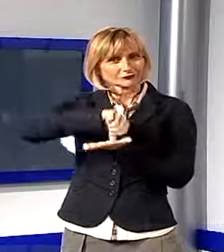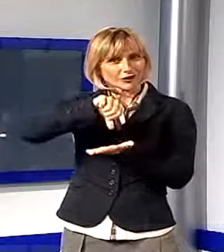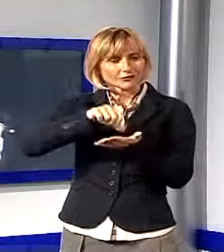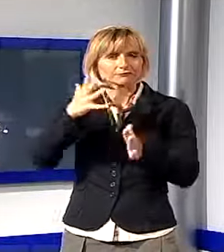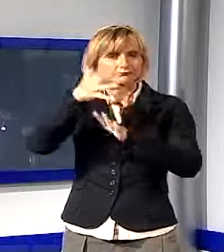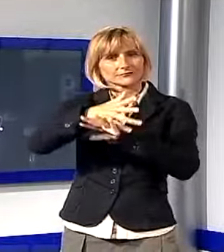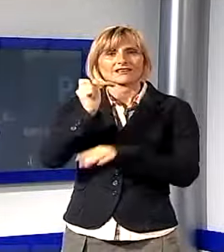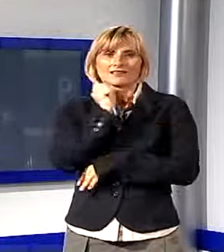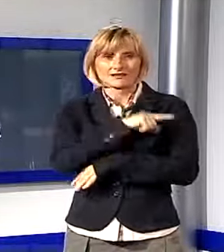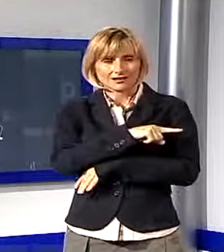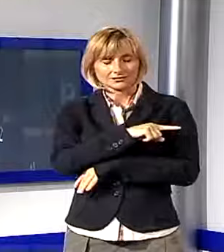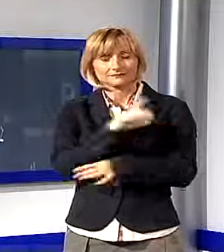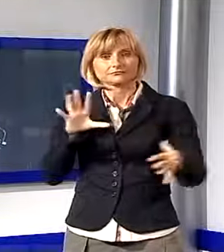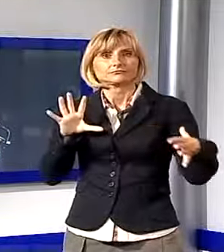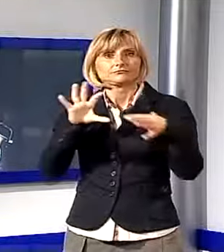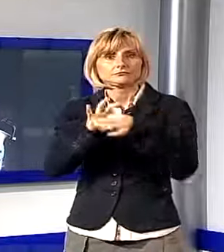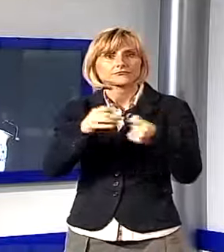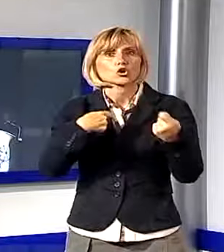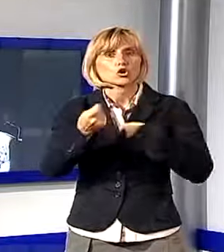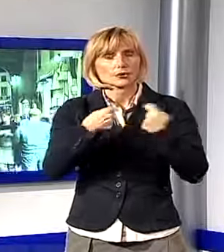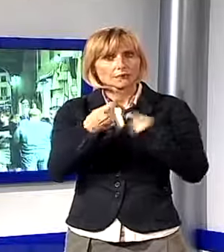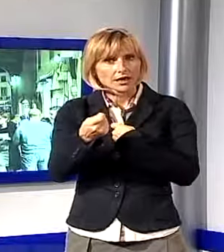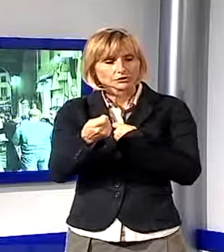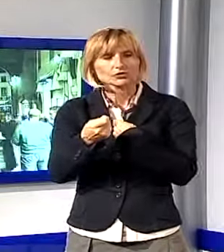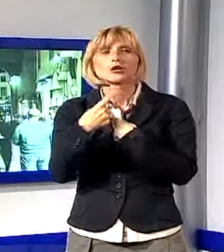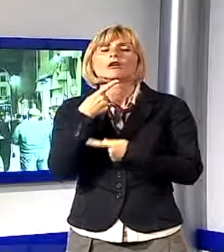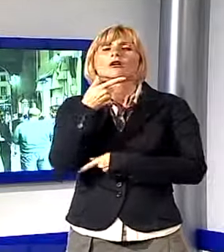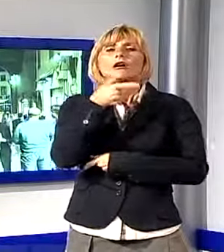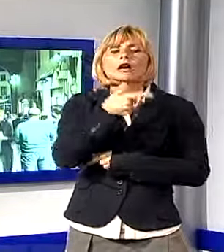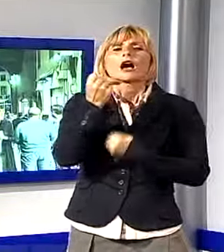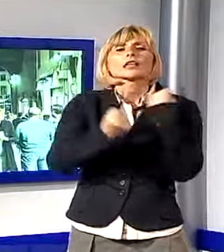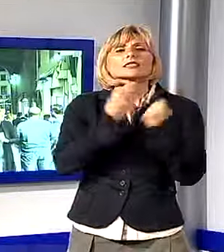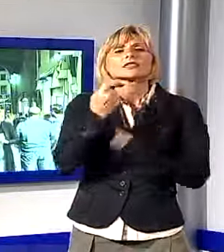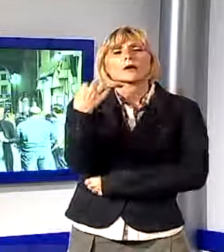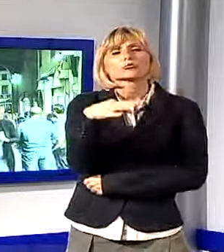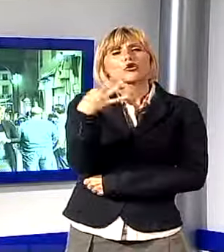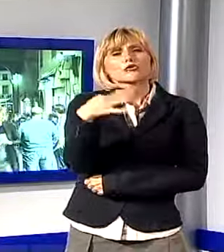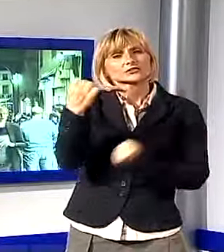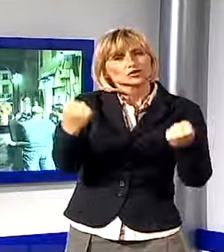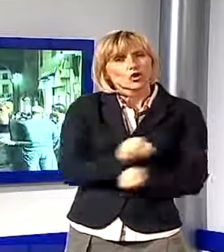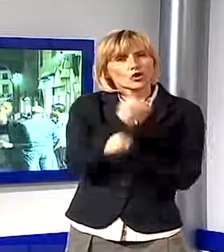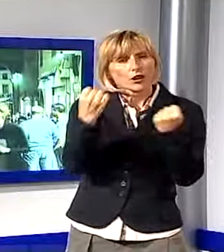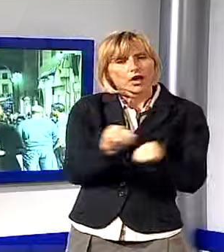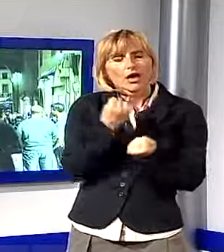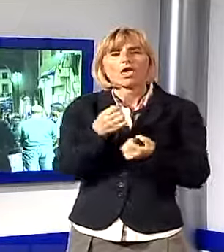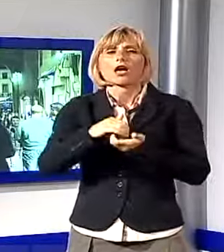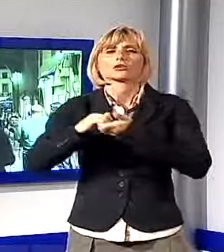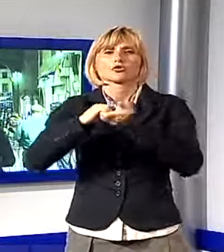il commercio, sottolineato nel nome dell'evento, sta sia nell'attività professionale dei promotori, l'associazione Compriamo a Castelnuovo,